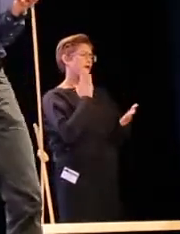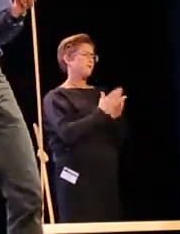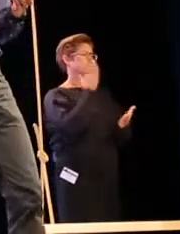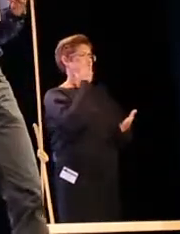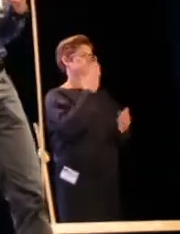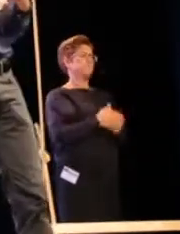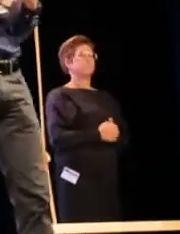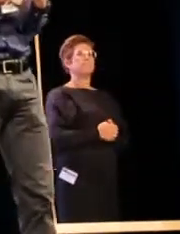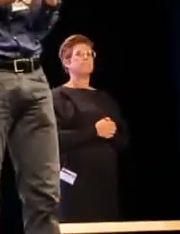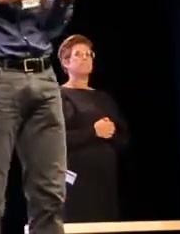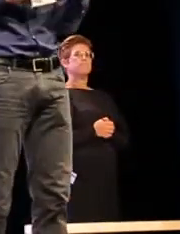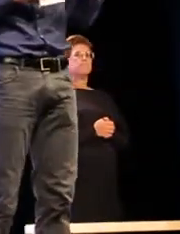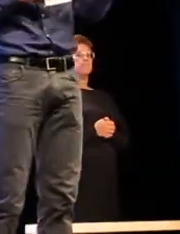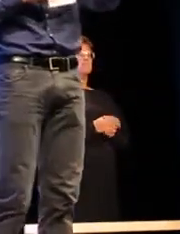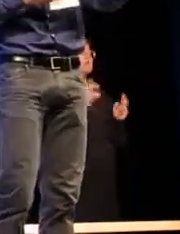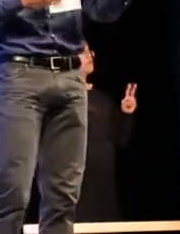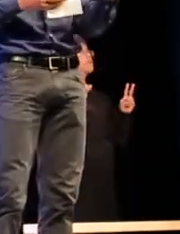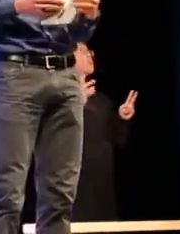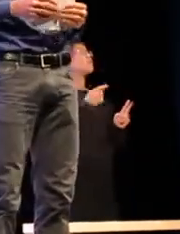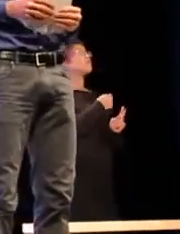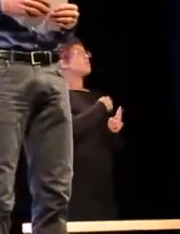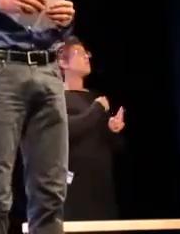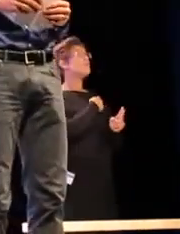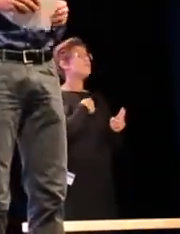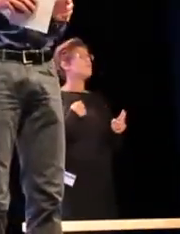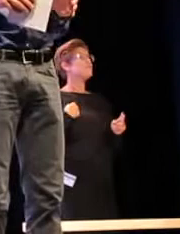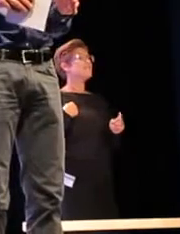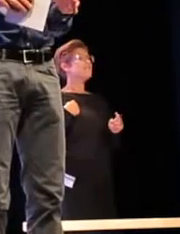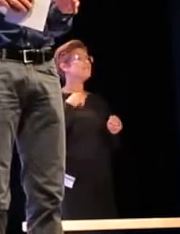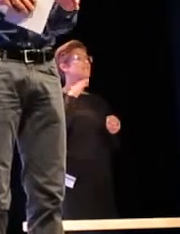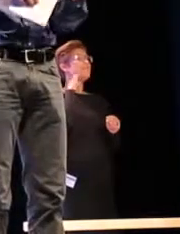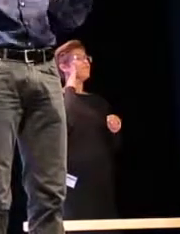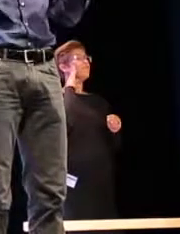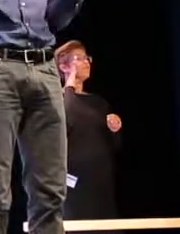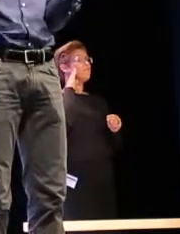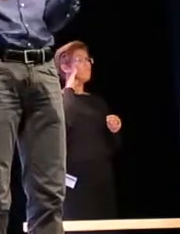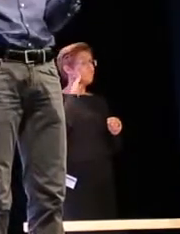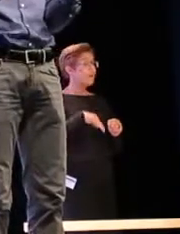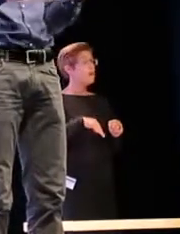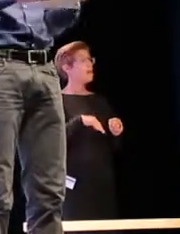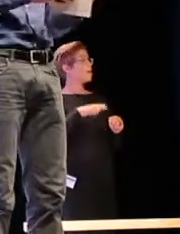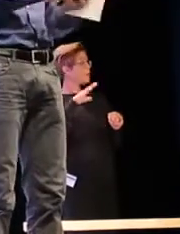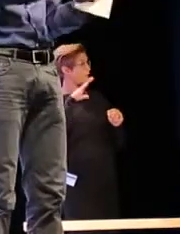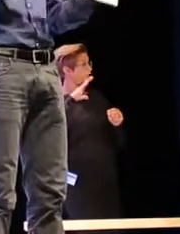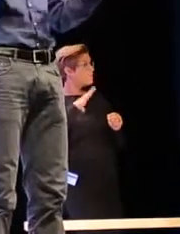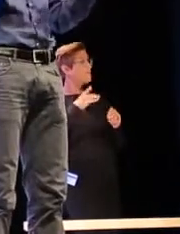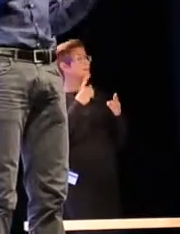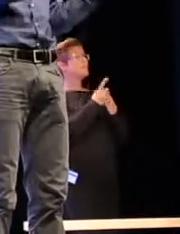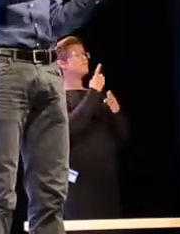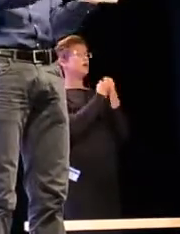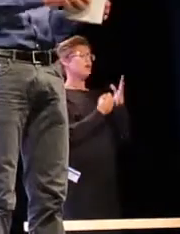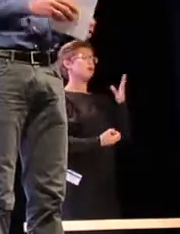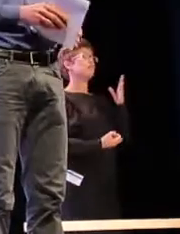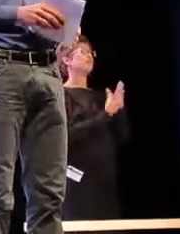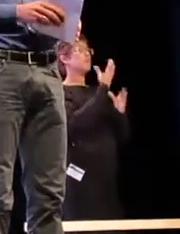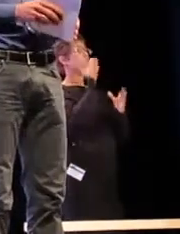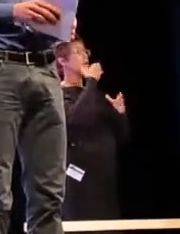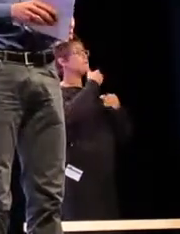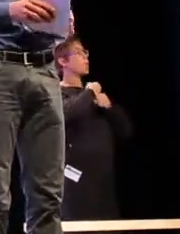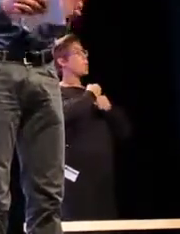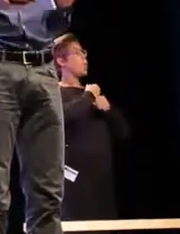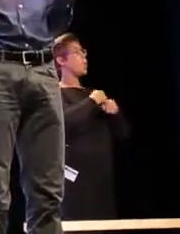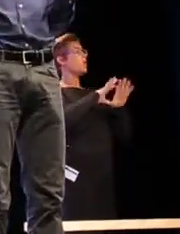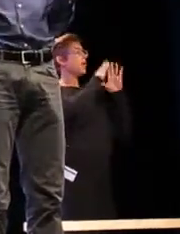är det så att vi vet att fönstret står fortfarande öppet för en hållbar värld där vi fortfarande kan ha en stabil